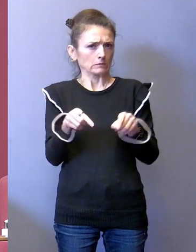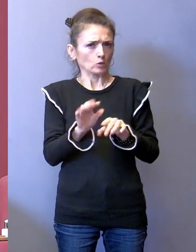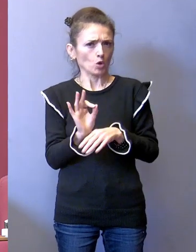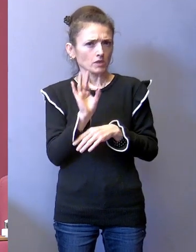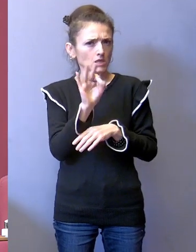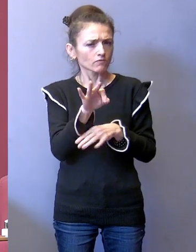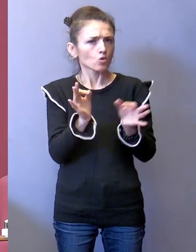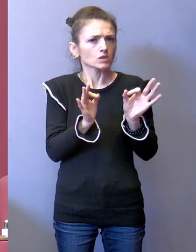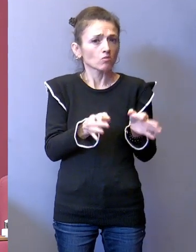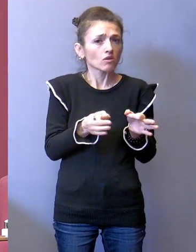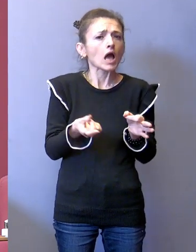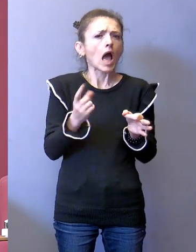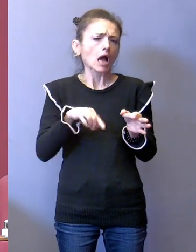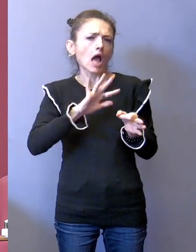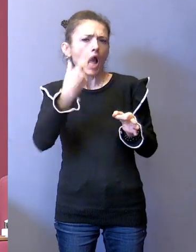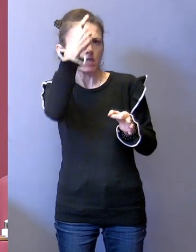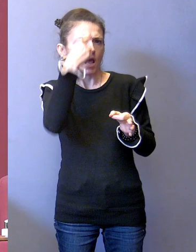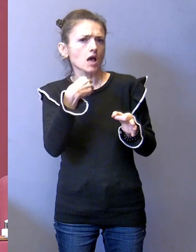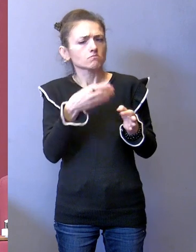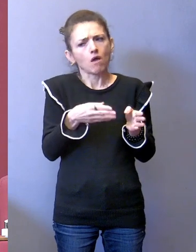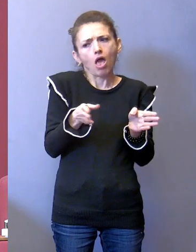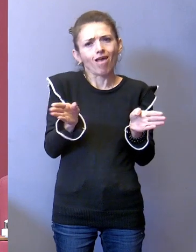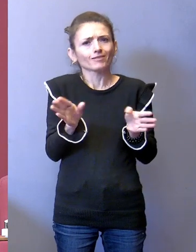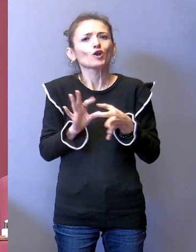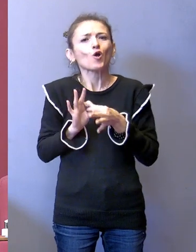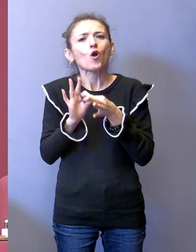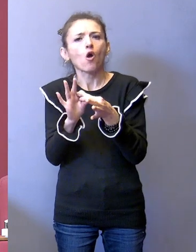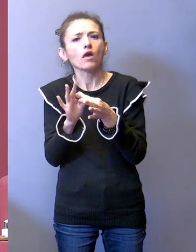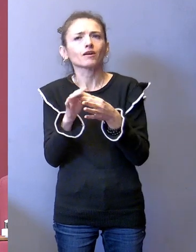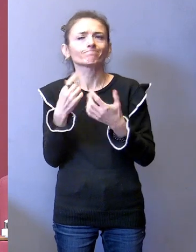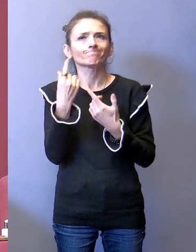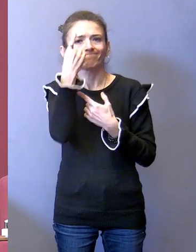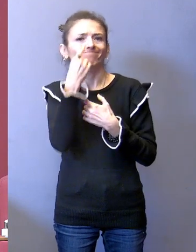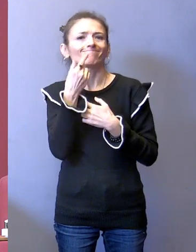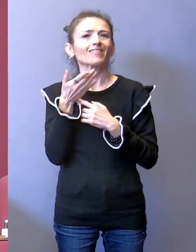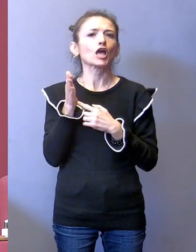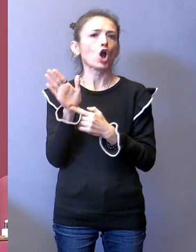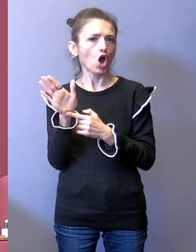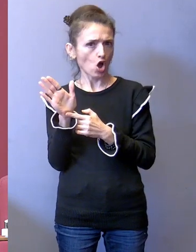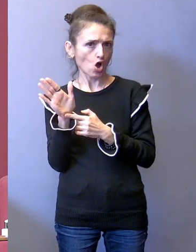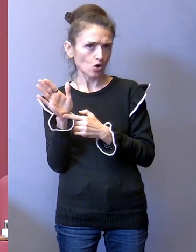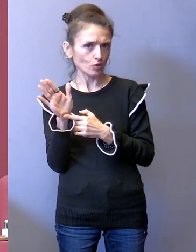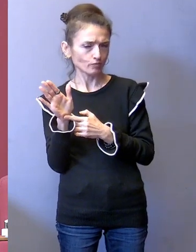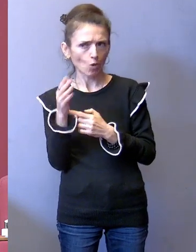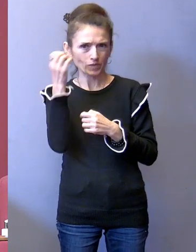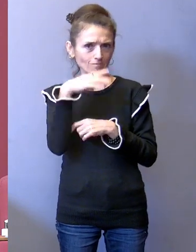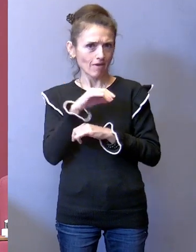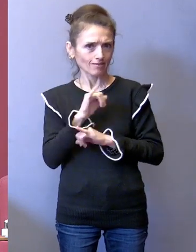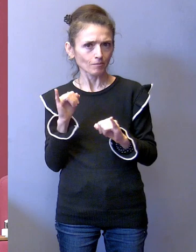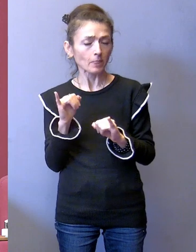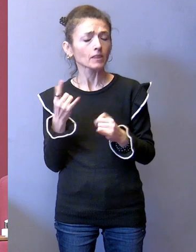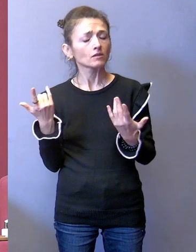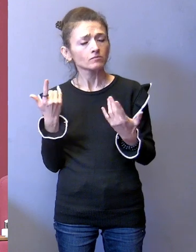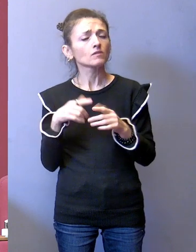di trascurare evidentemente anche gli altri aspetti più legati al decoro abbiamo anche intavolato con regione